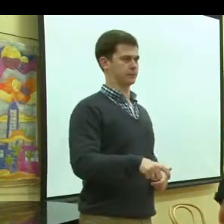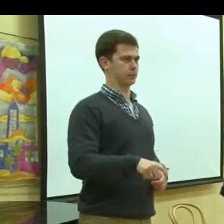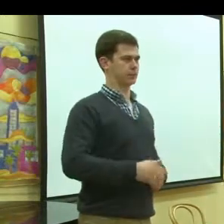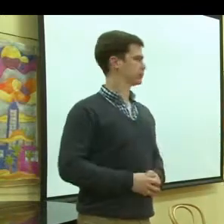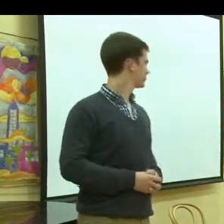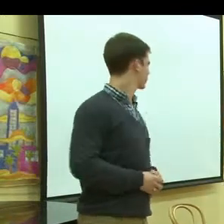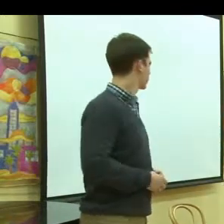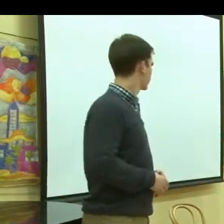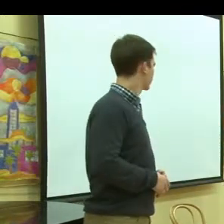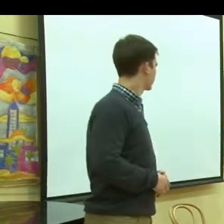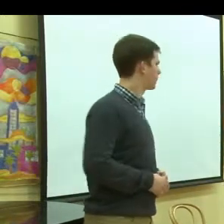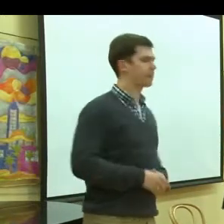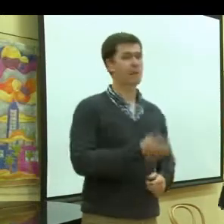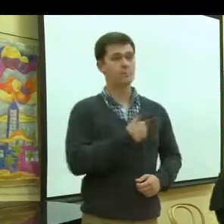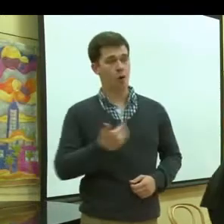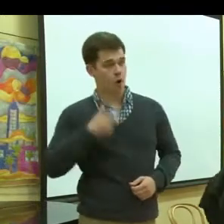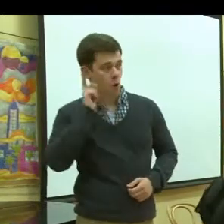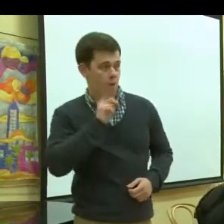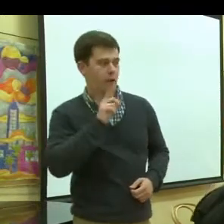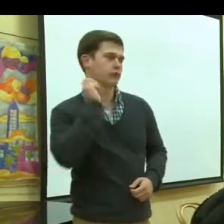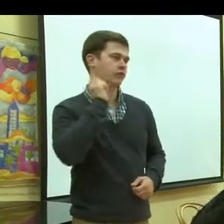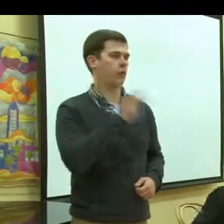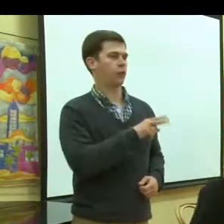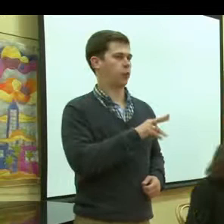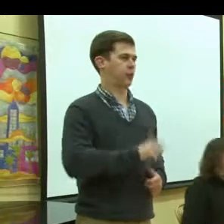popularny. Albo Polka. Dlaczego nie mówimy o nim?